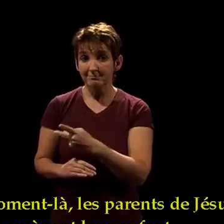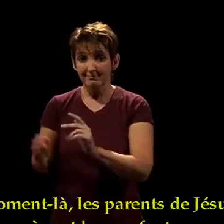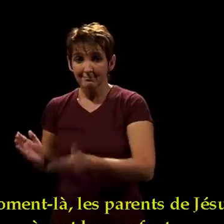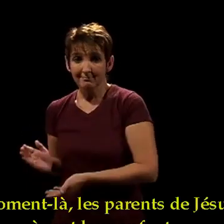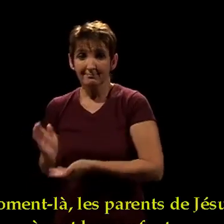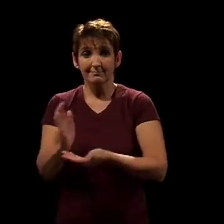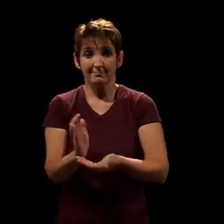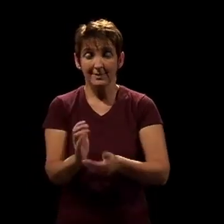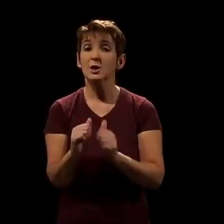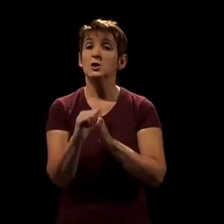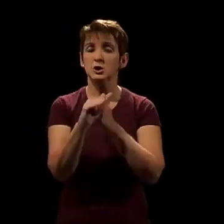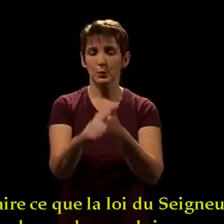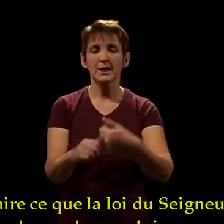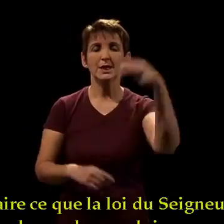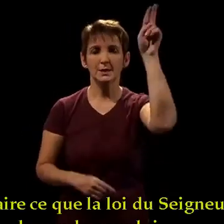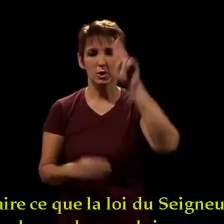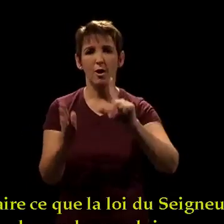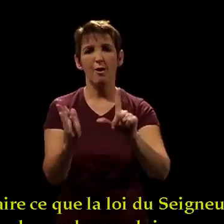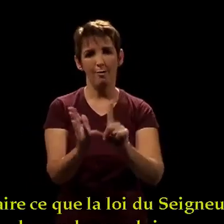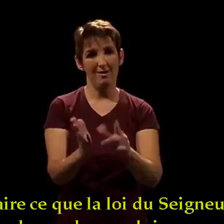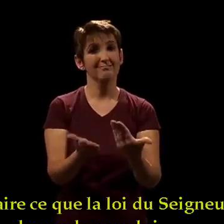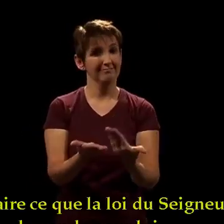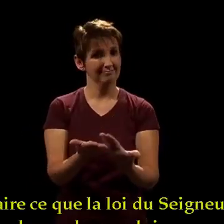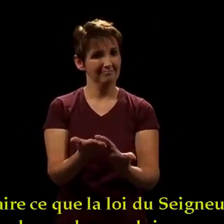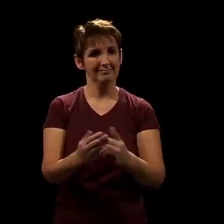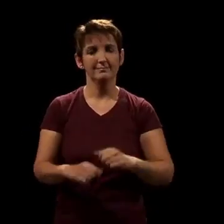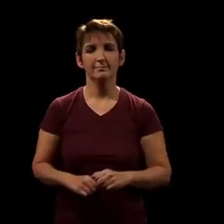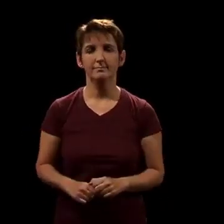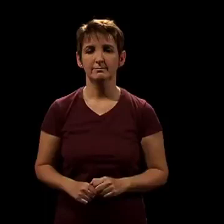Jésus amènent leur enfant pour faire ce que la loi du Seigneur demande pour lui.